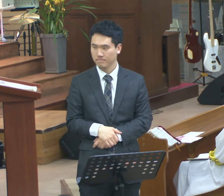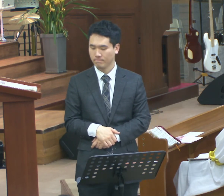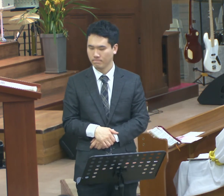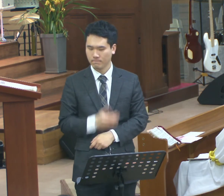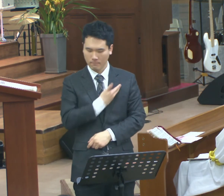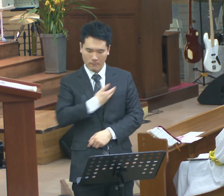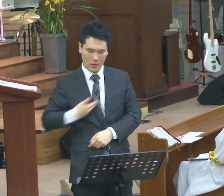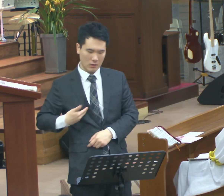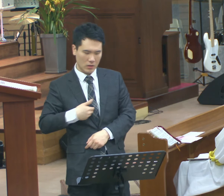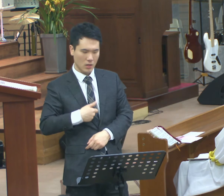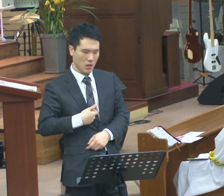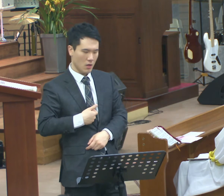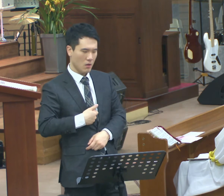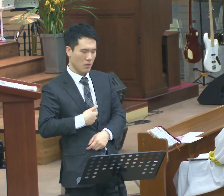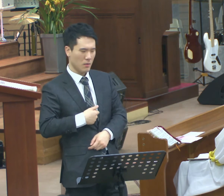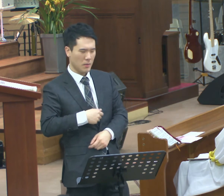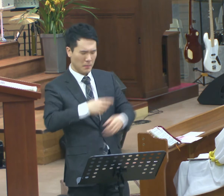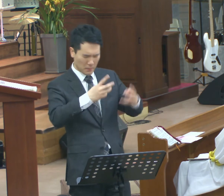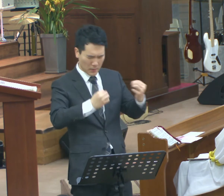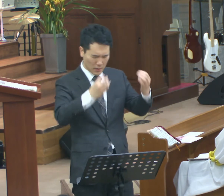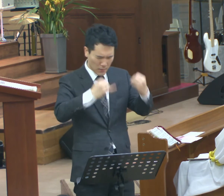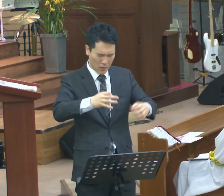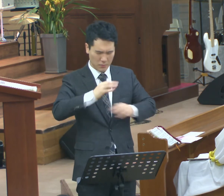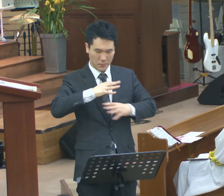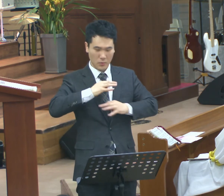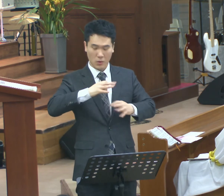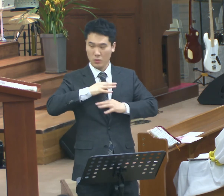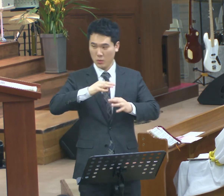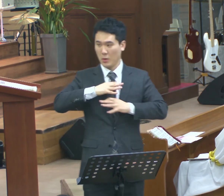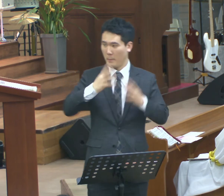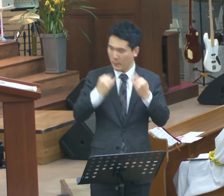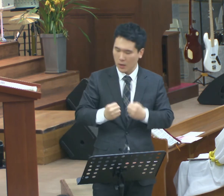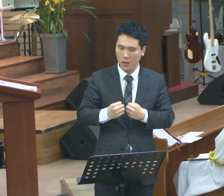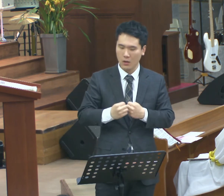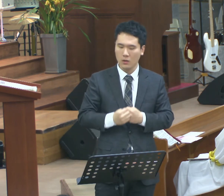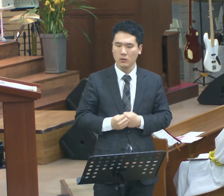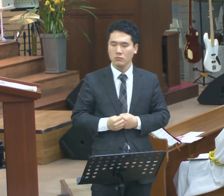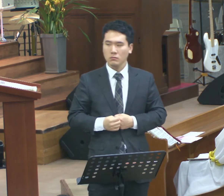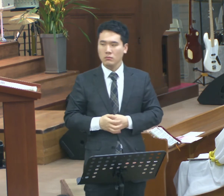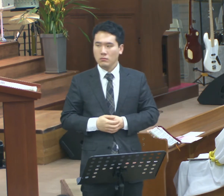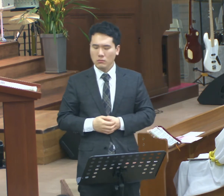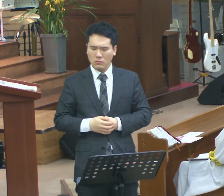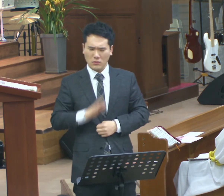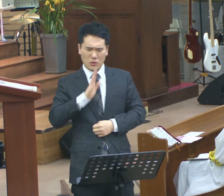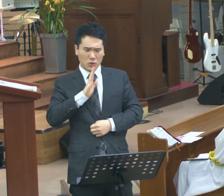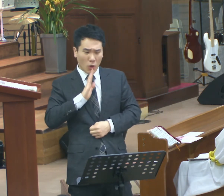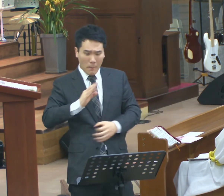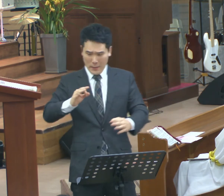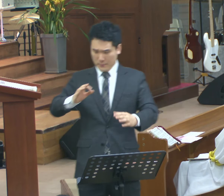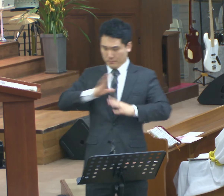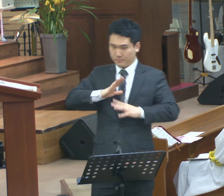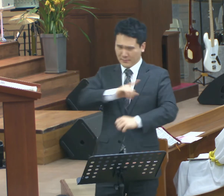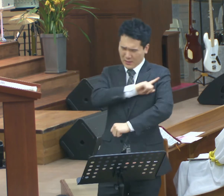제자들이 여러 번 놀랐어. 오늘 2번 놀랐다고 돼 있는데 정말 놀란 사건은 예수님이 죽은 자 가운데서 살아난 사건이에요.